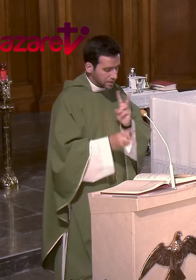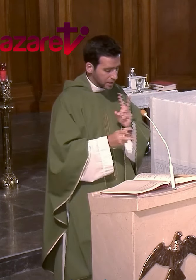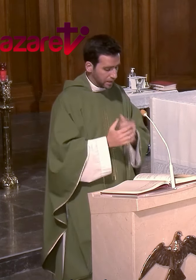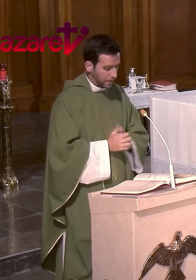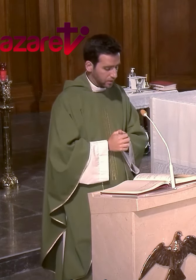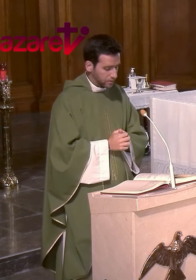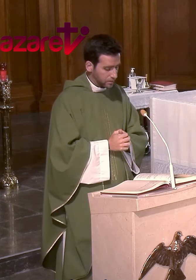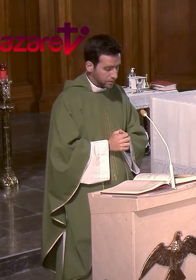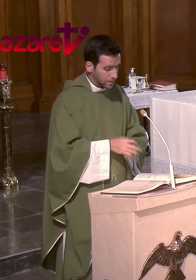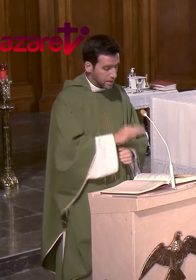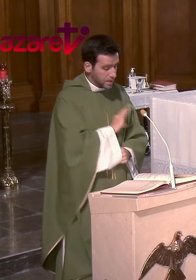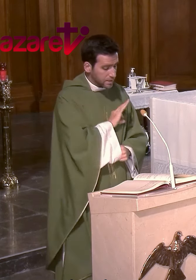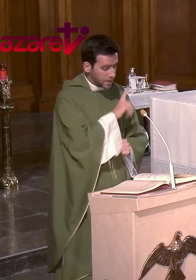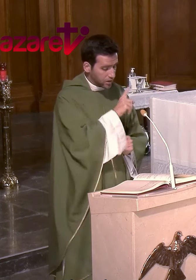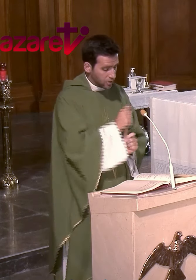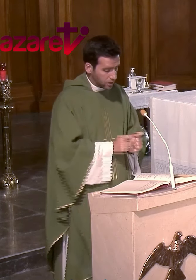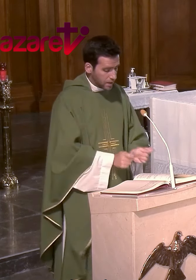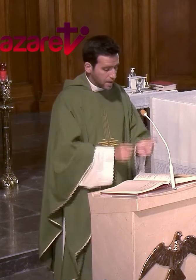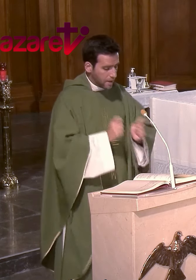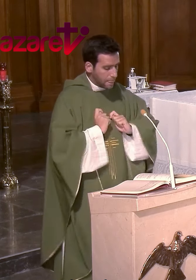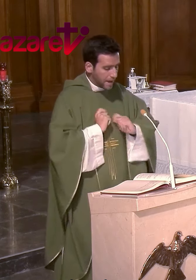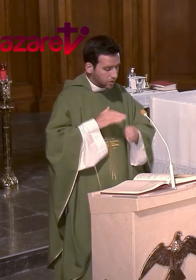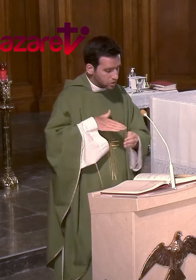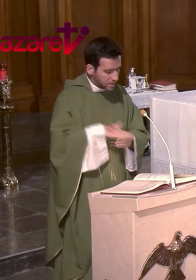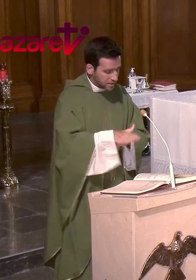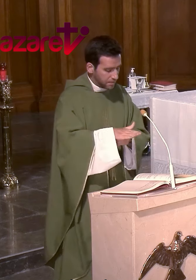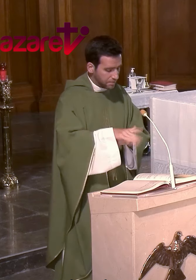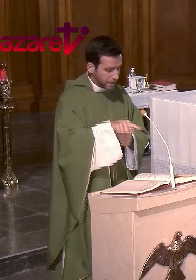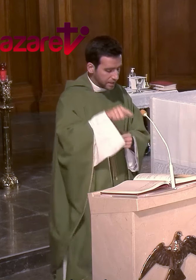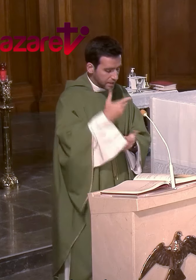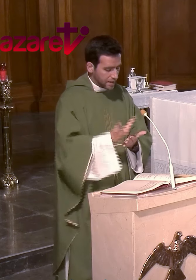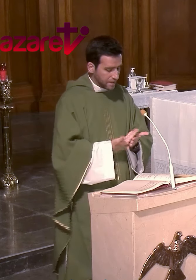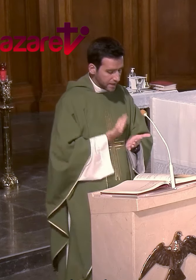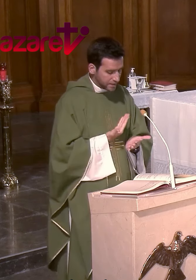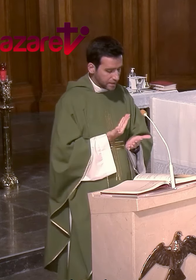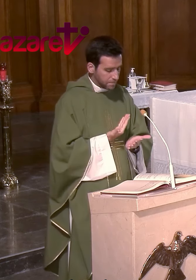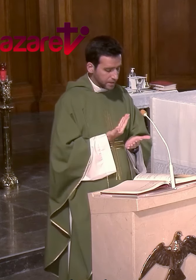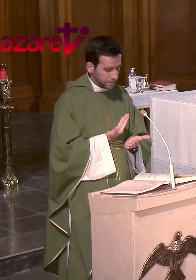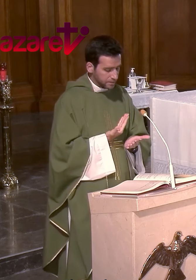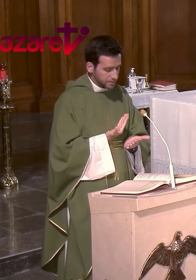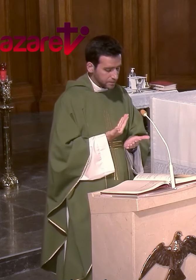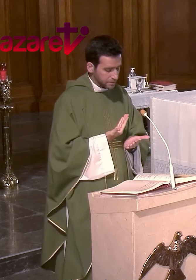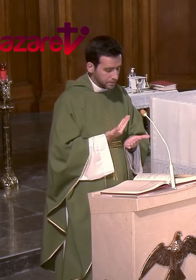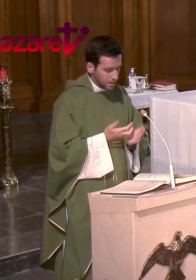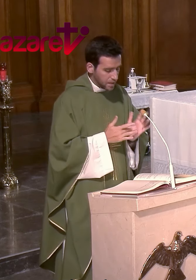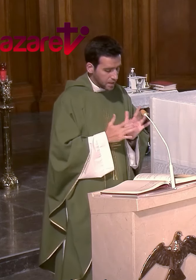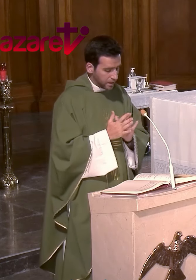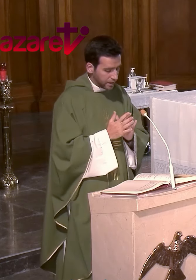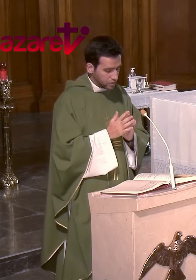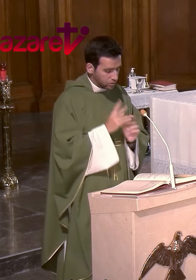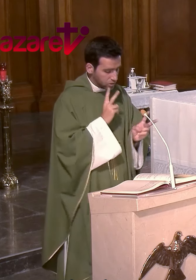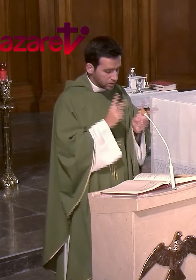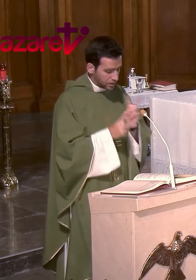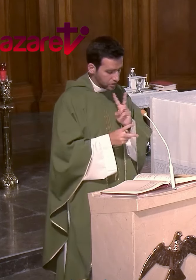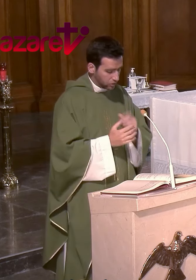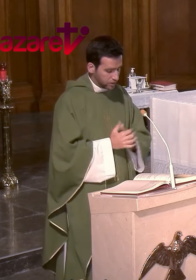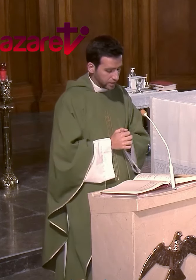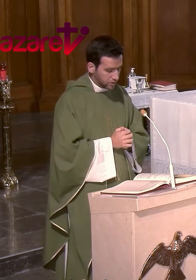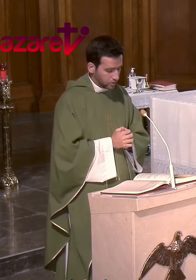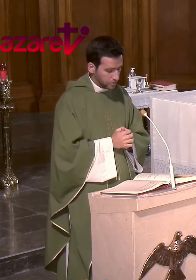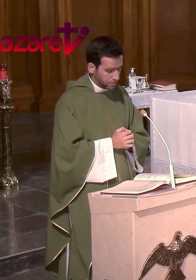Entonces le dijeron: Señor, danos siempre de este pan. Jesús